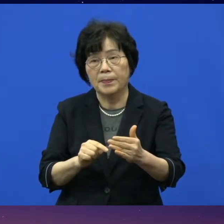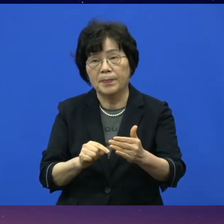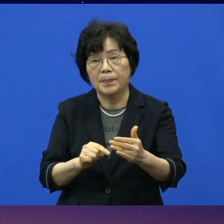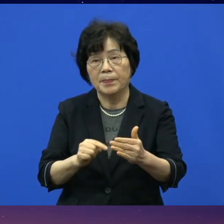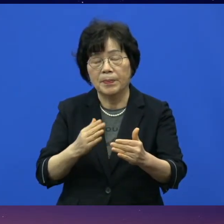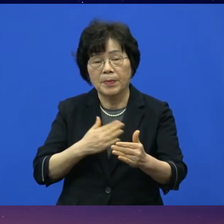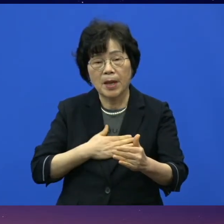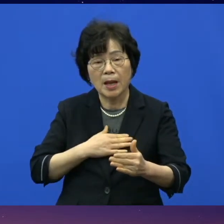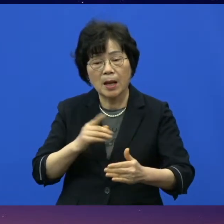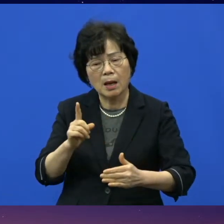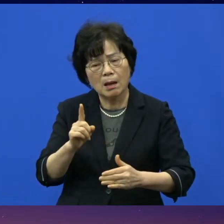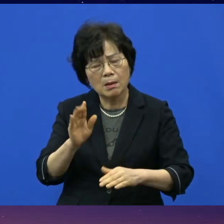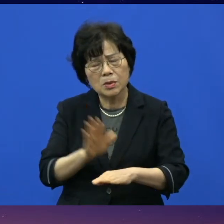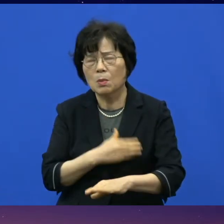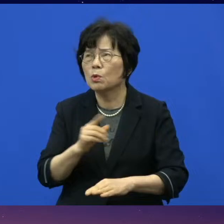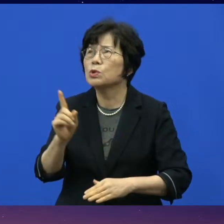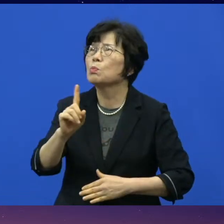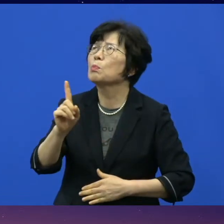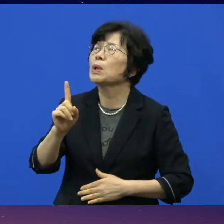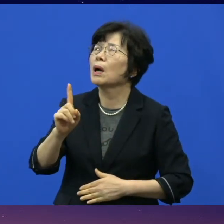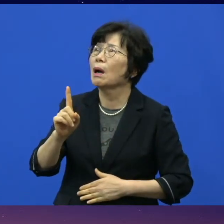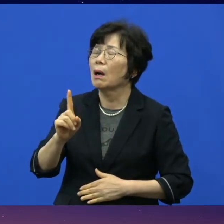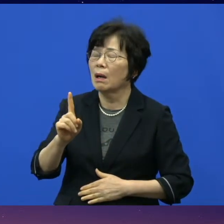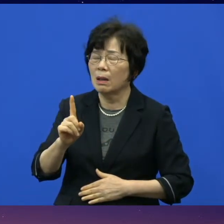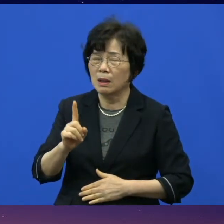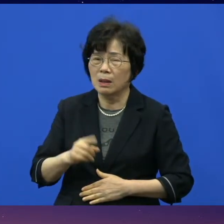내가 무엇을 잘못했습니까?